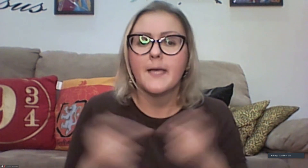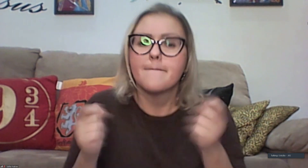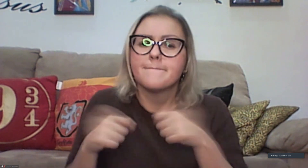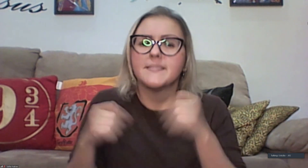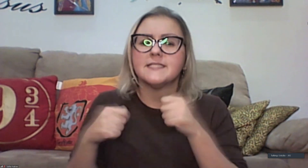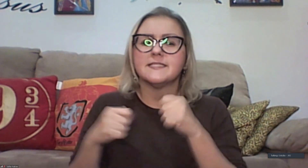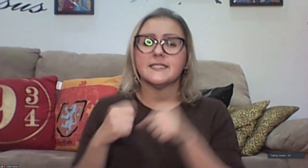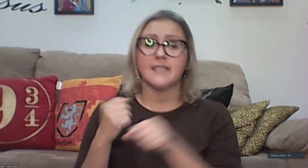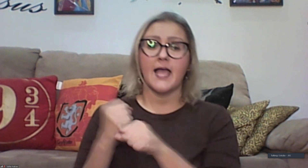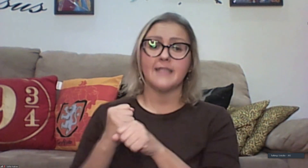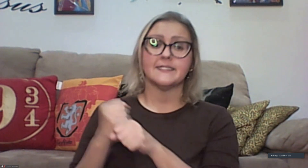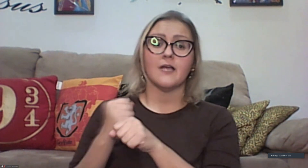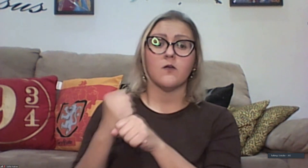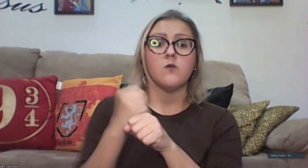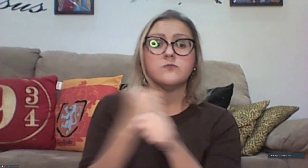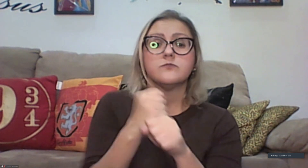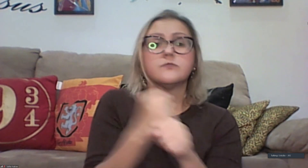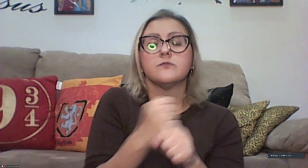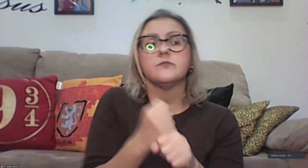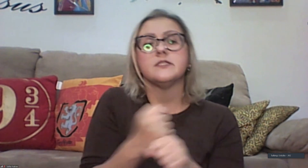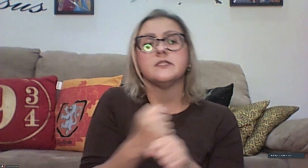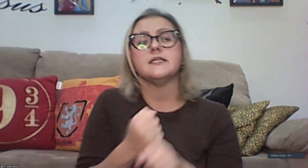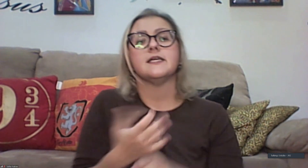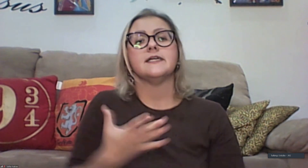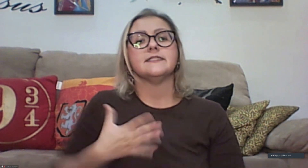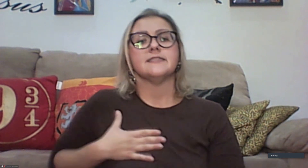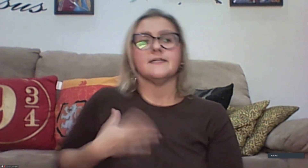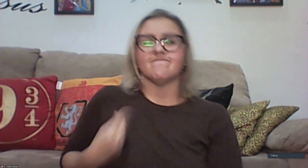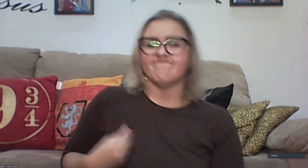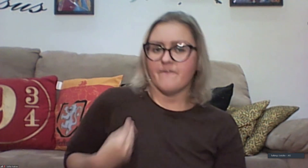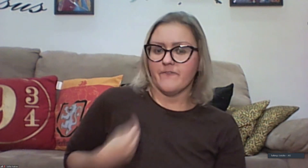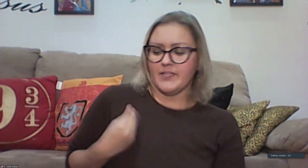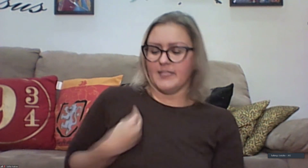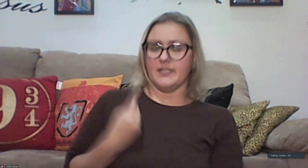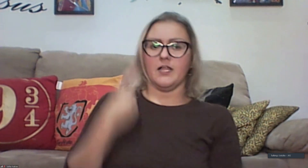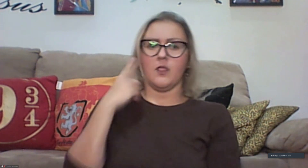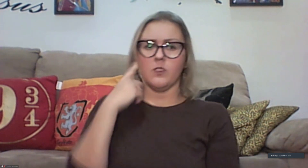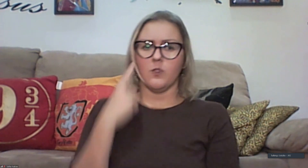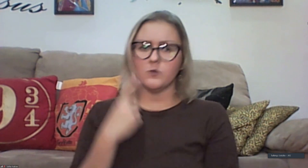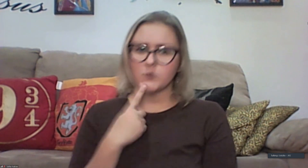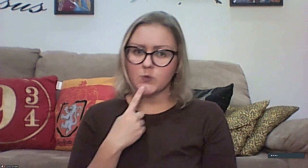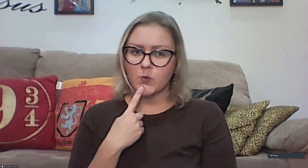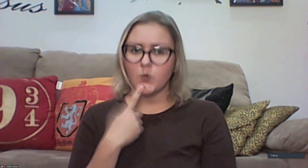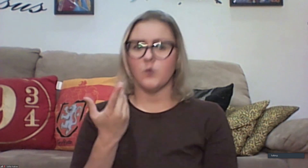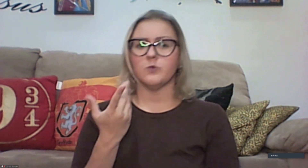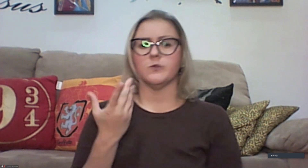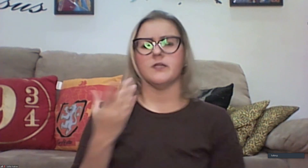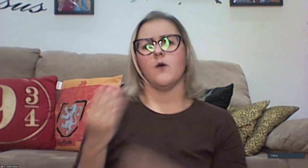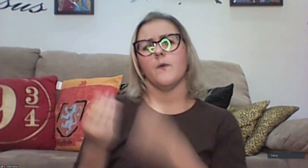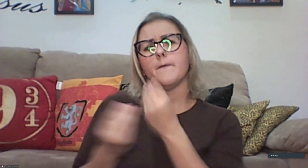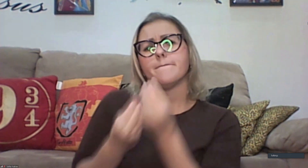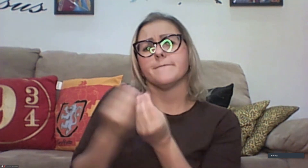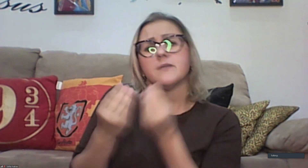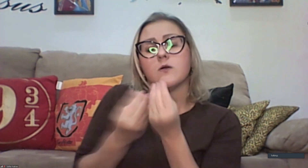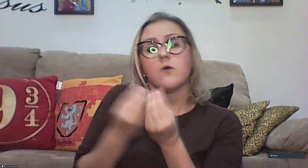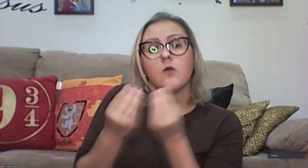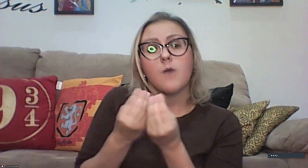como a identidade do surdo vem aí ao longo dos anos sendo construída. E o surdo chega hoje